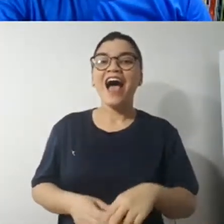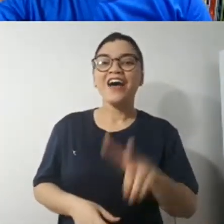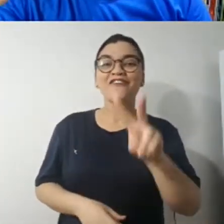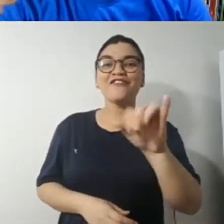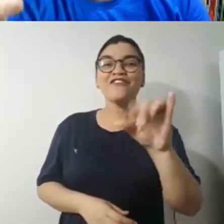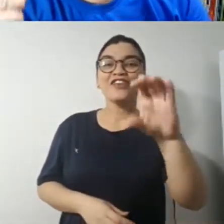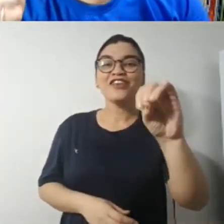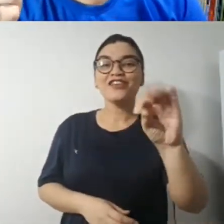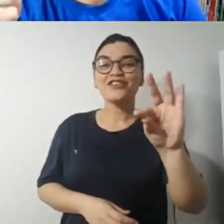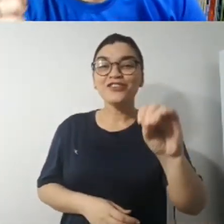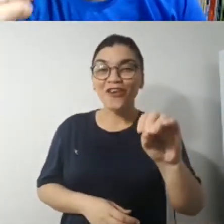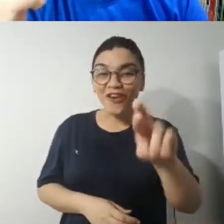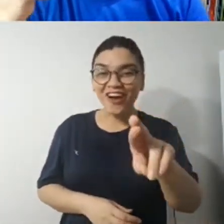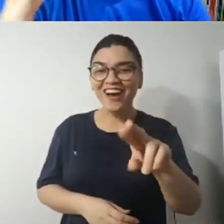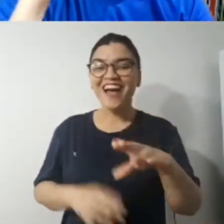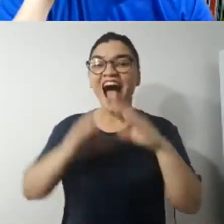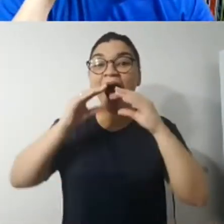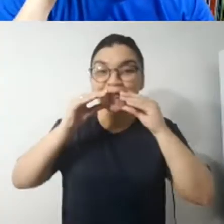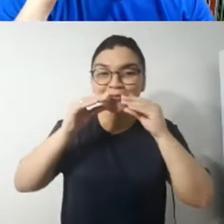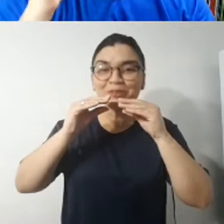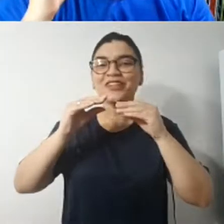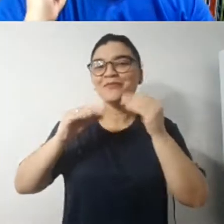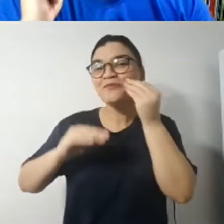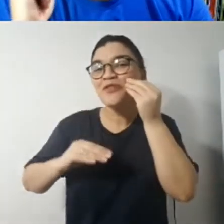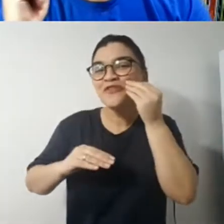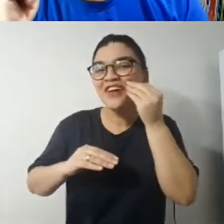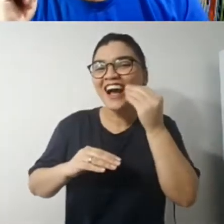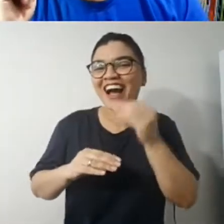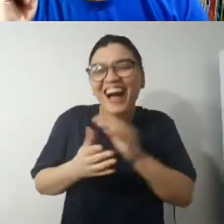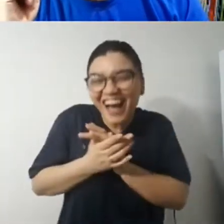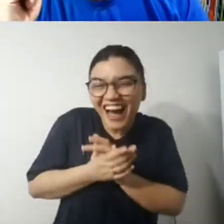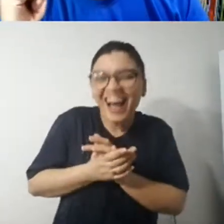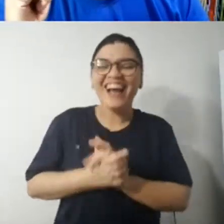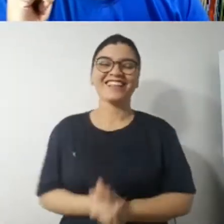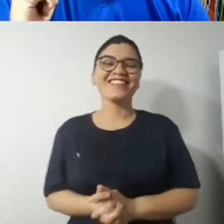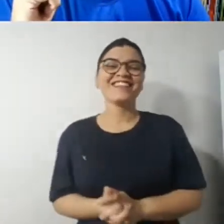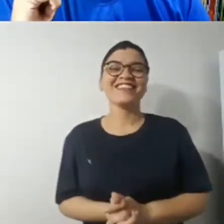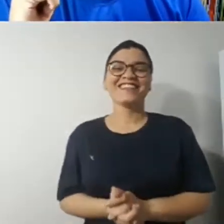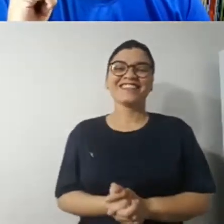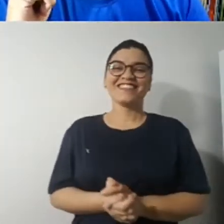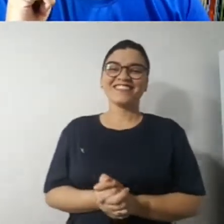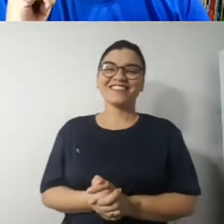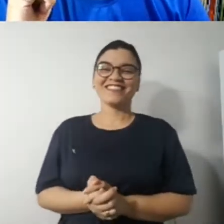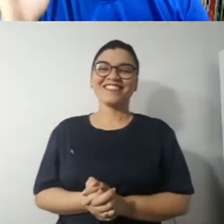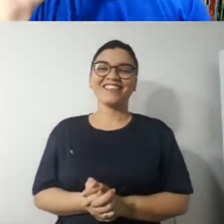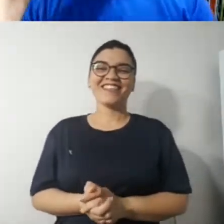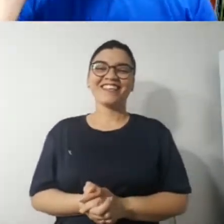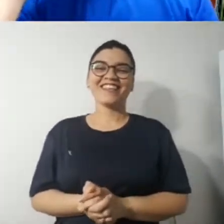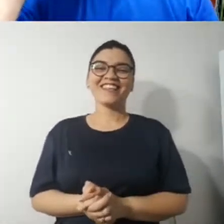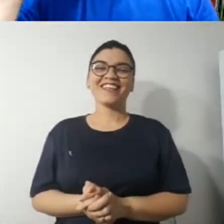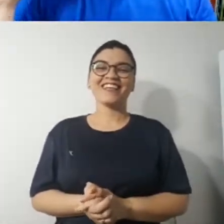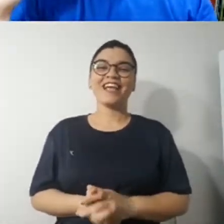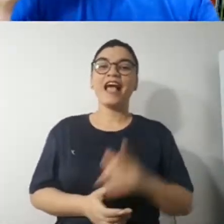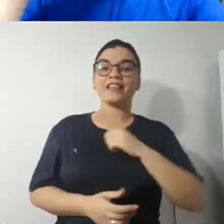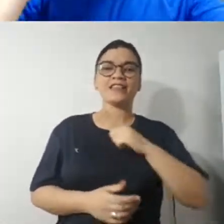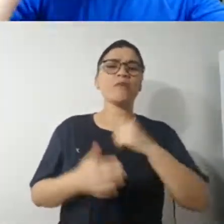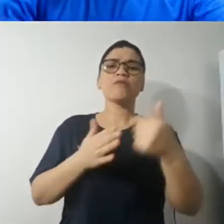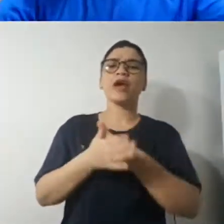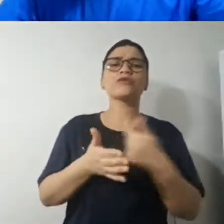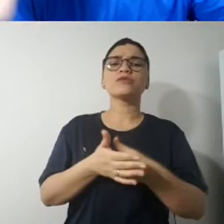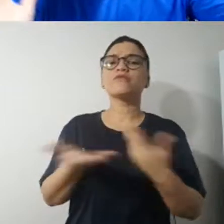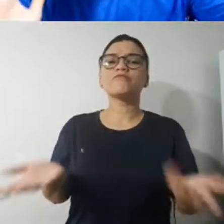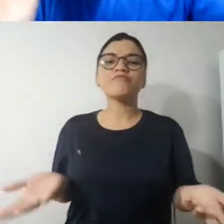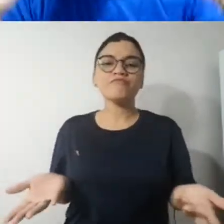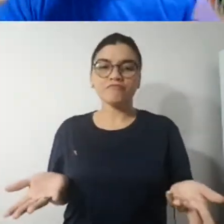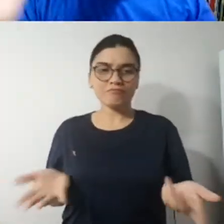Elião. Deus abençoe. Deixa eu me ver aqui. Tem alguém com alguma pergunta aí? Não sei se tem